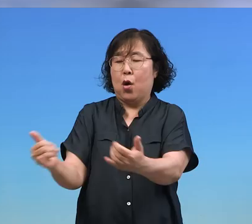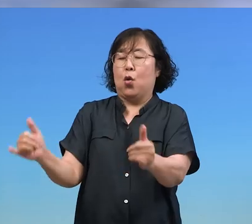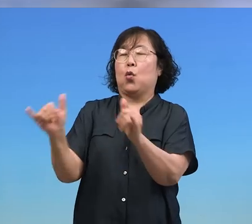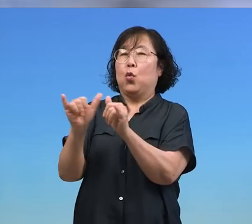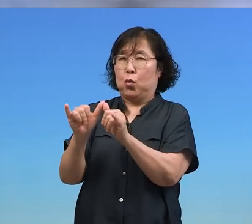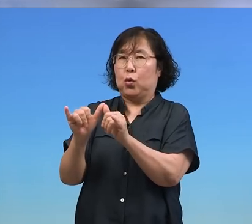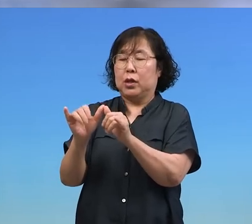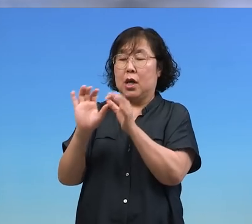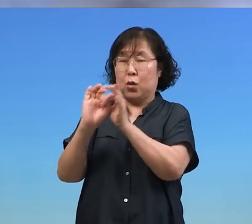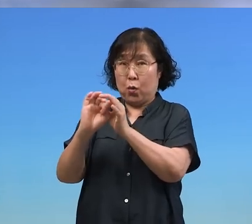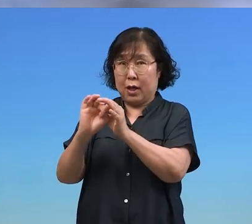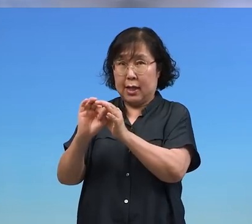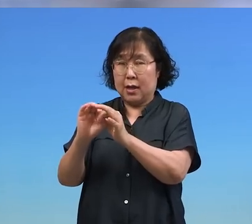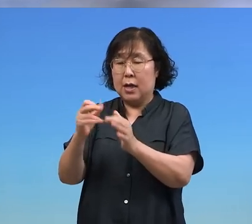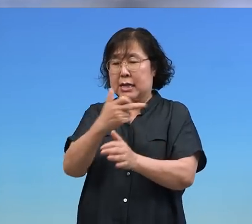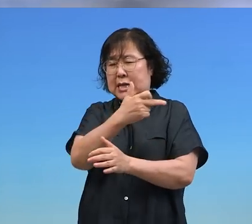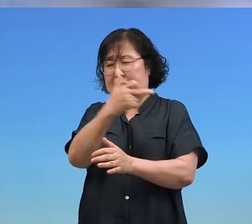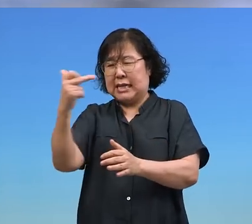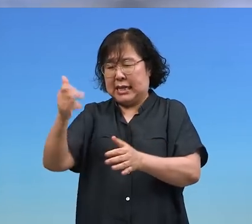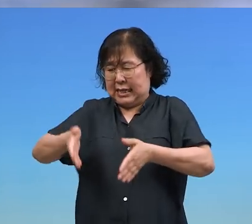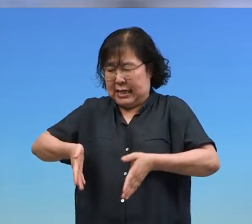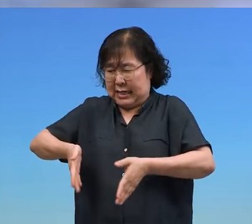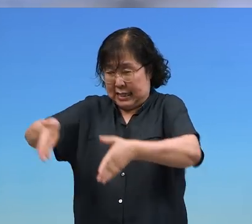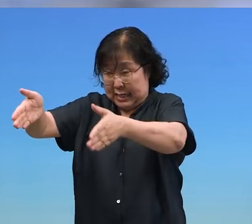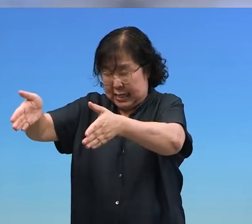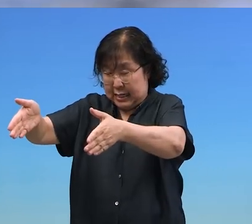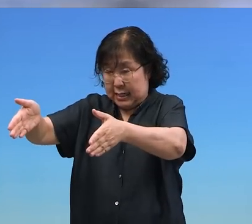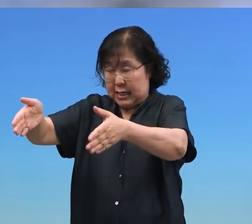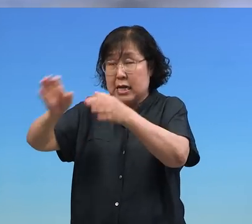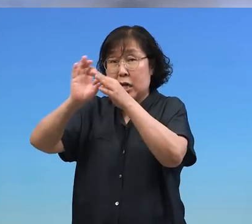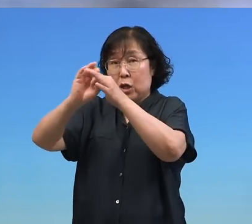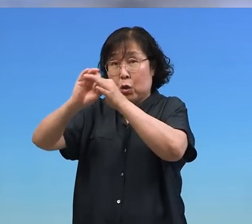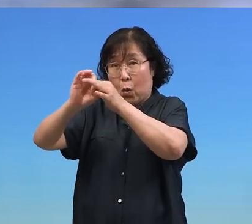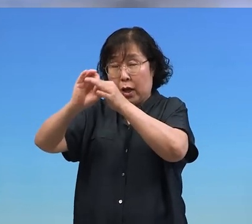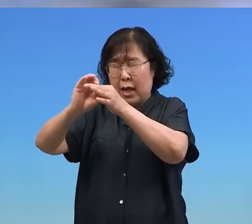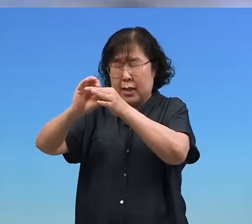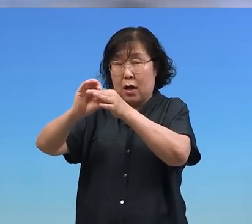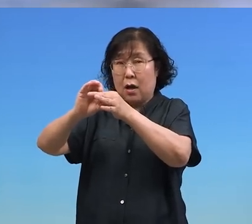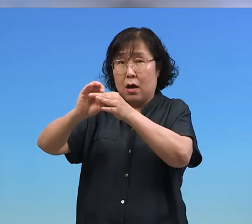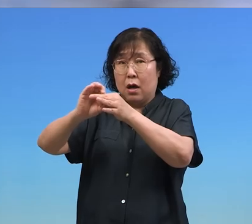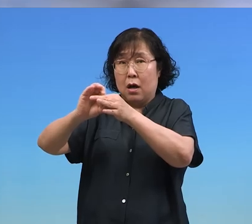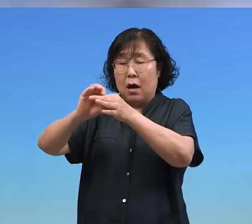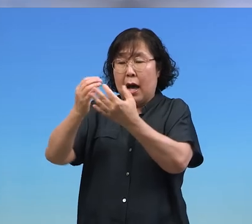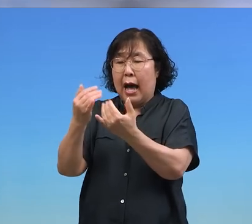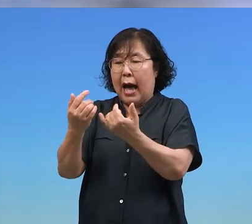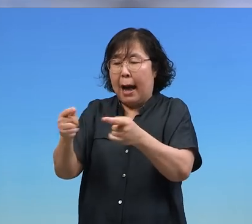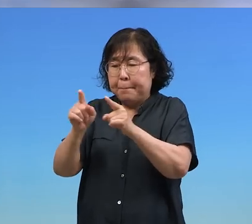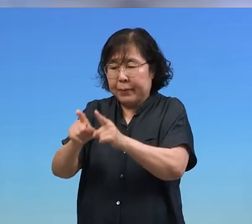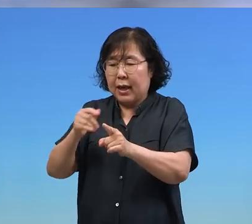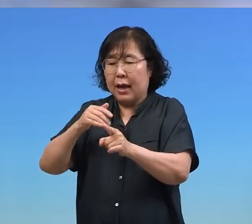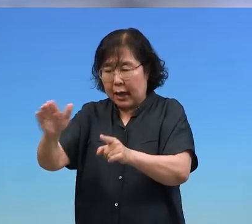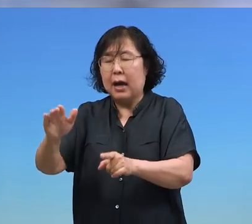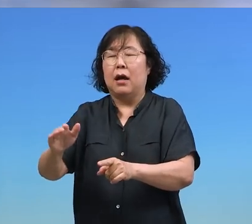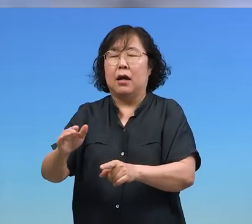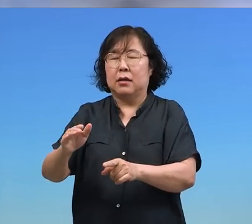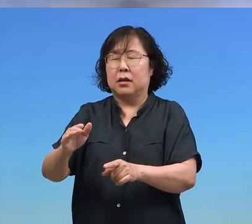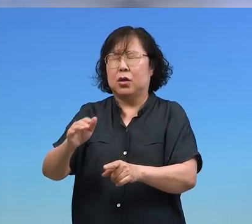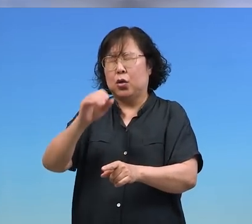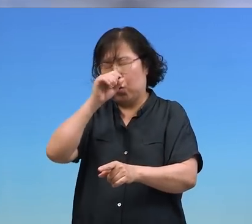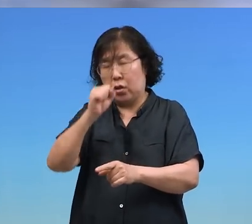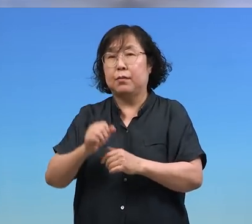대로를 향해 함께 가는 겁니다 여기서 이탈하면 엘리아의 영적 침체가 나오는 거예요 나만 홀로 나만 나이다